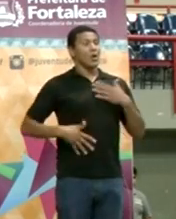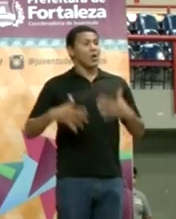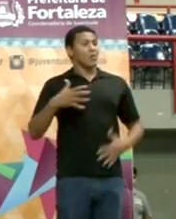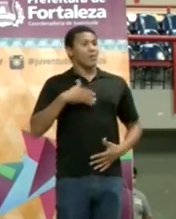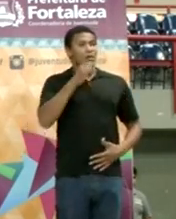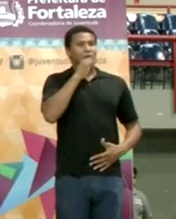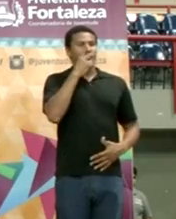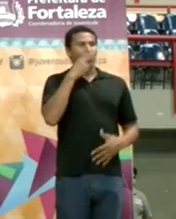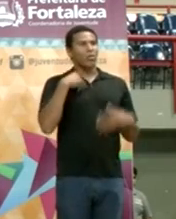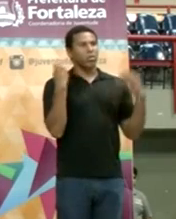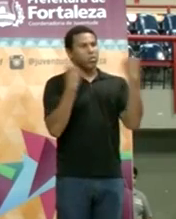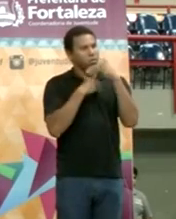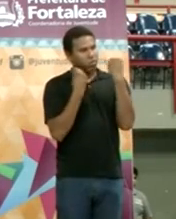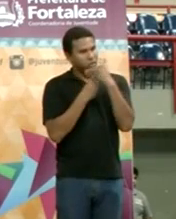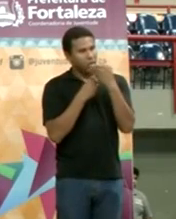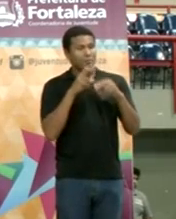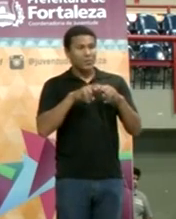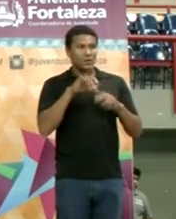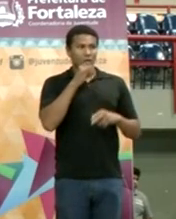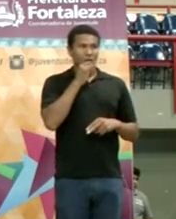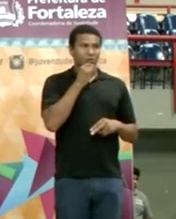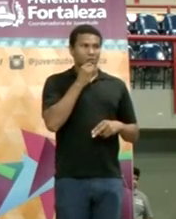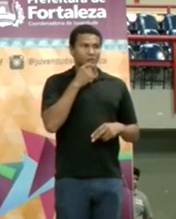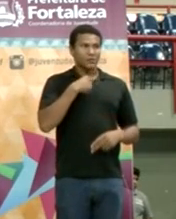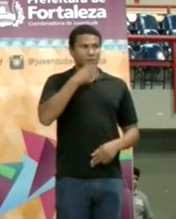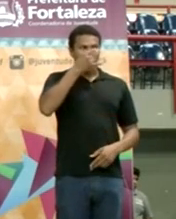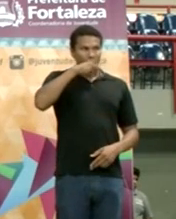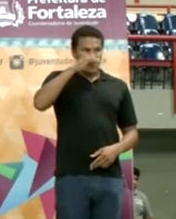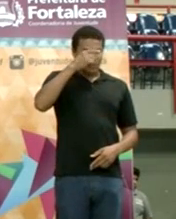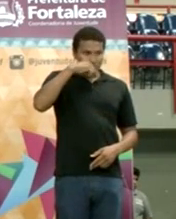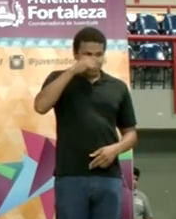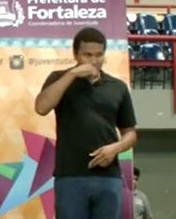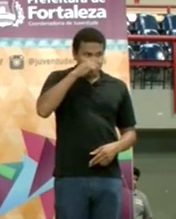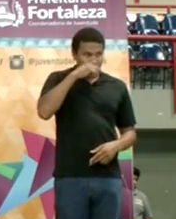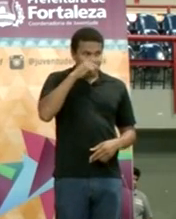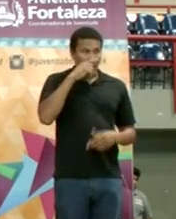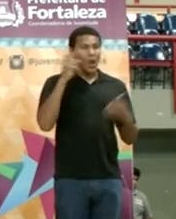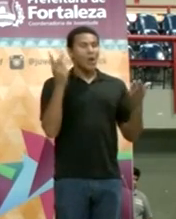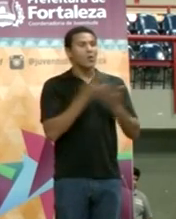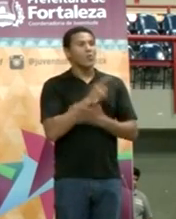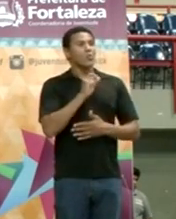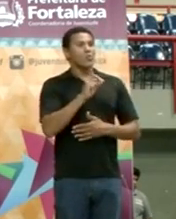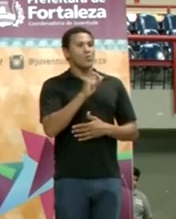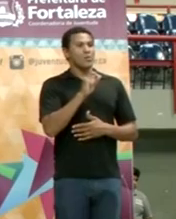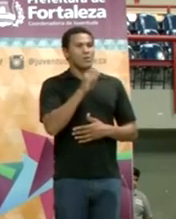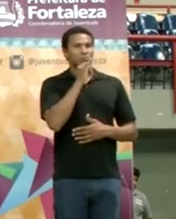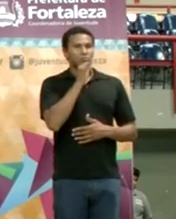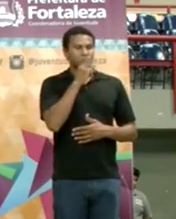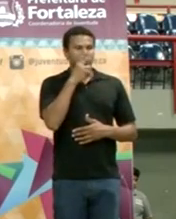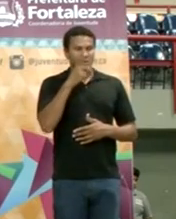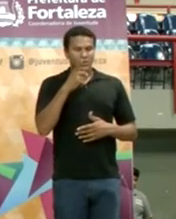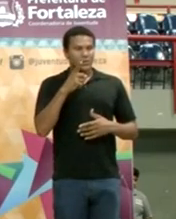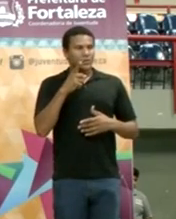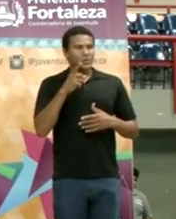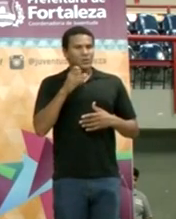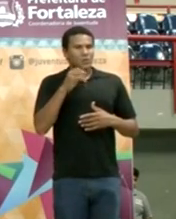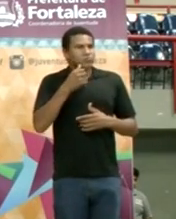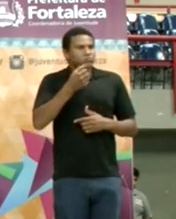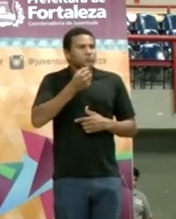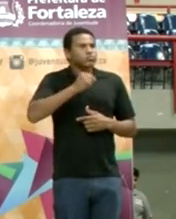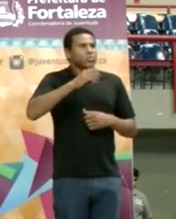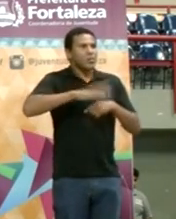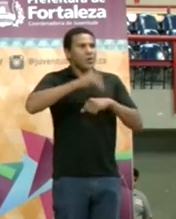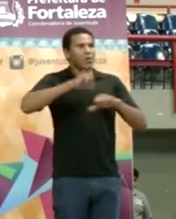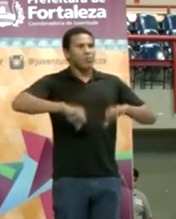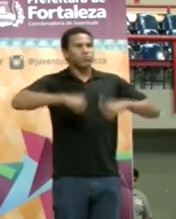você adquire uma gripe. A tendência natural, você melhorando a sua imunologia, é combater a gripe. Só que, no